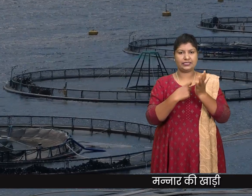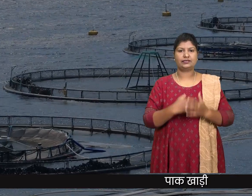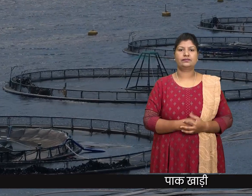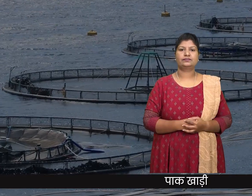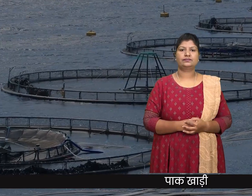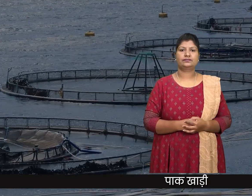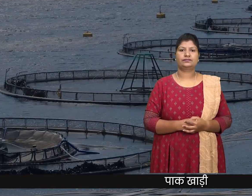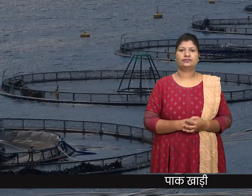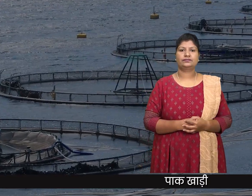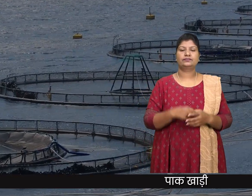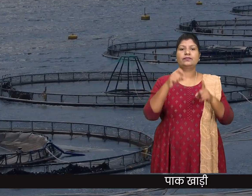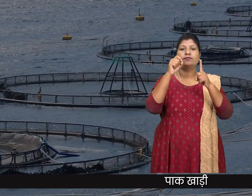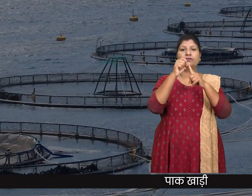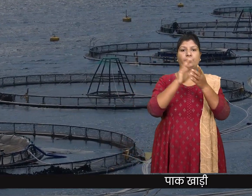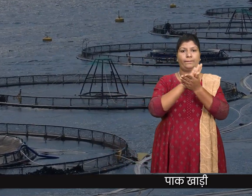पाक खाड़ी,